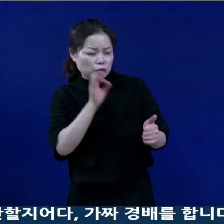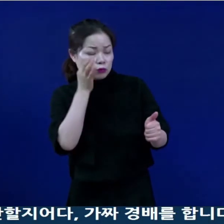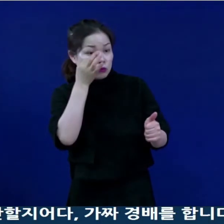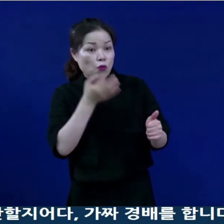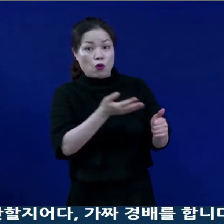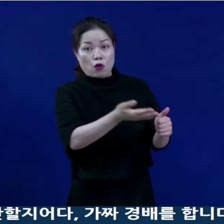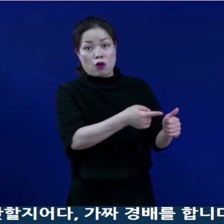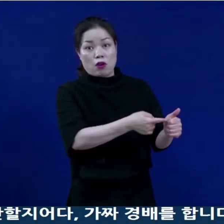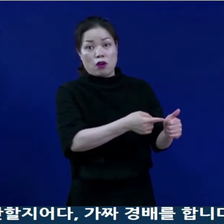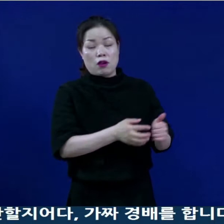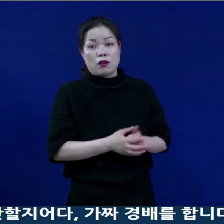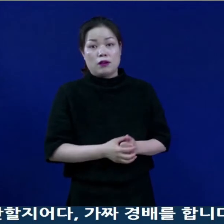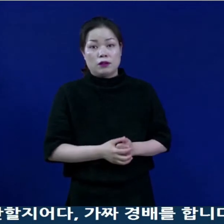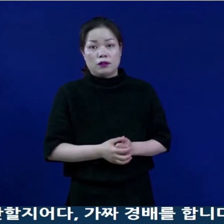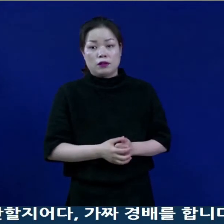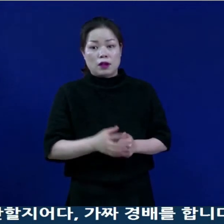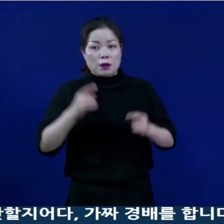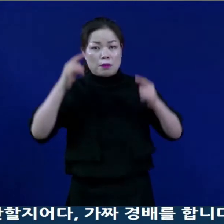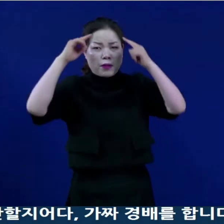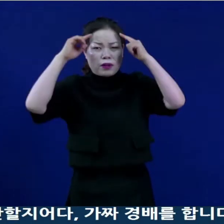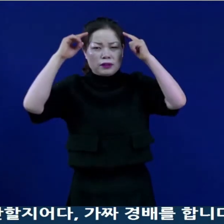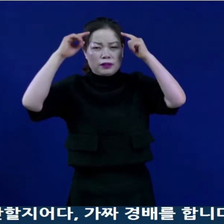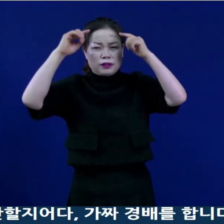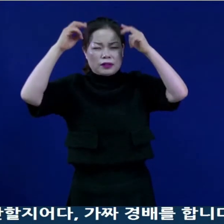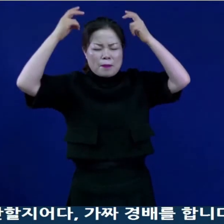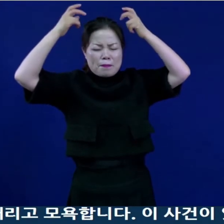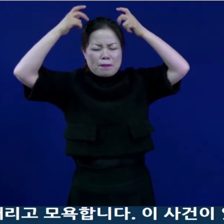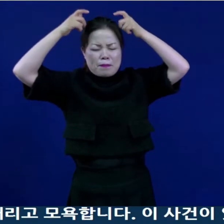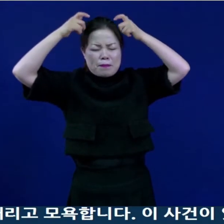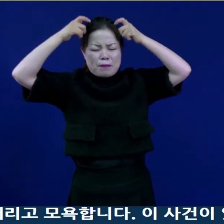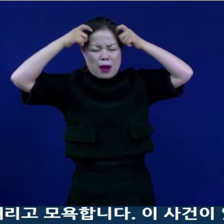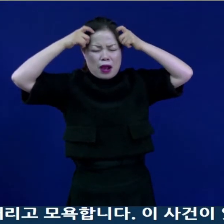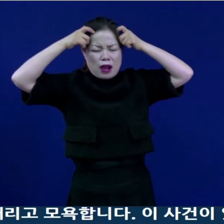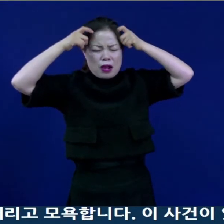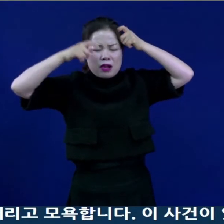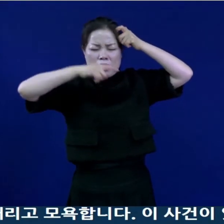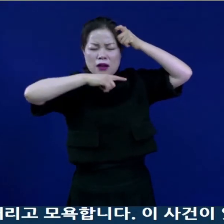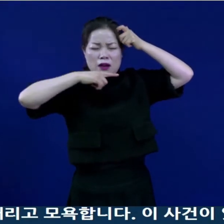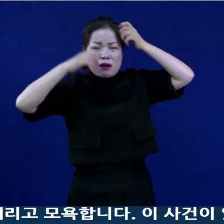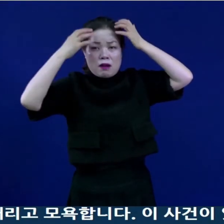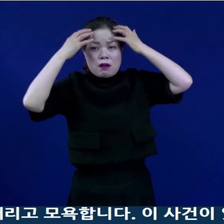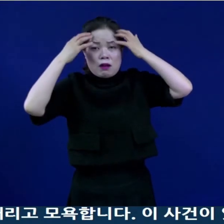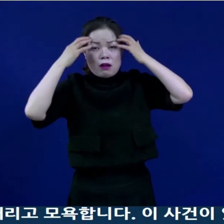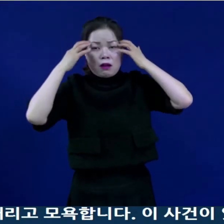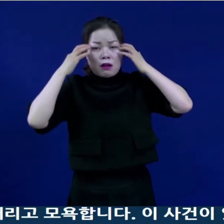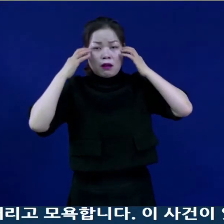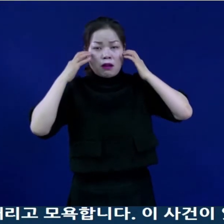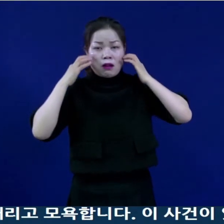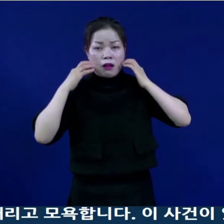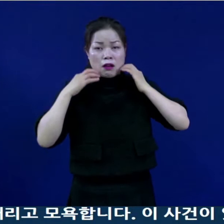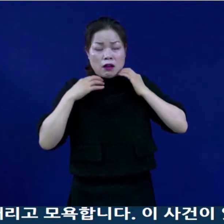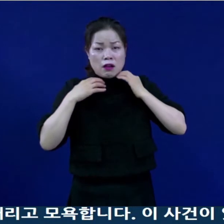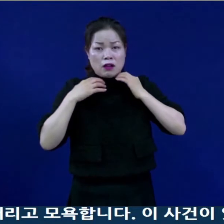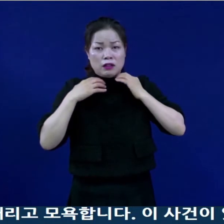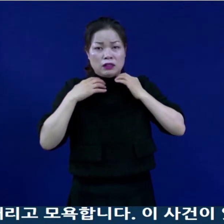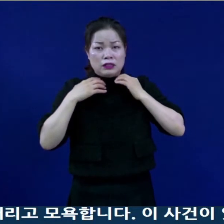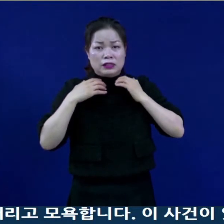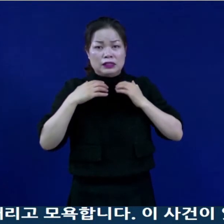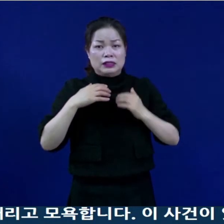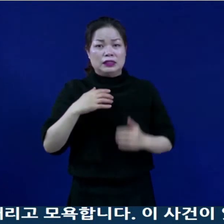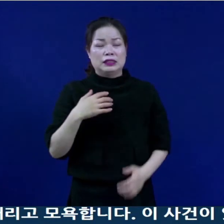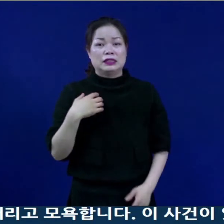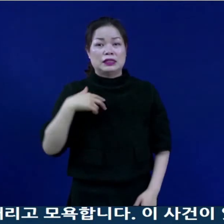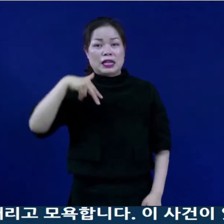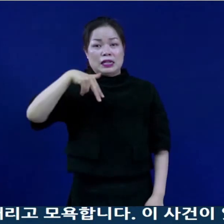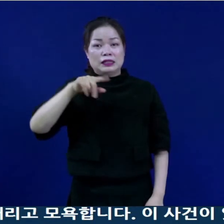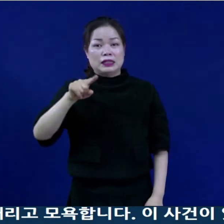보여줍니다. 머리는 가시관 때문에 피가 낭자하고 피가 흐르고, 비록 자색 옷을